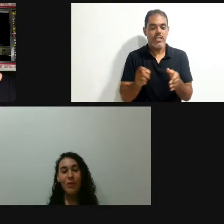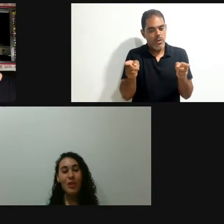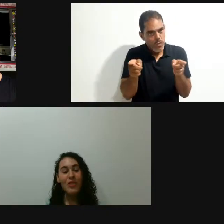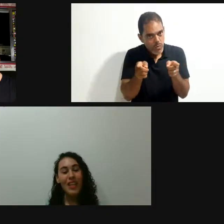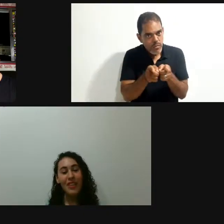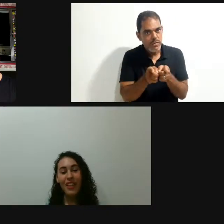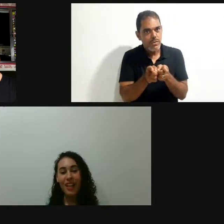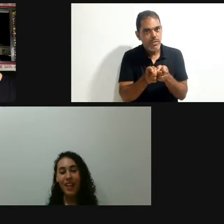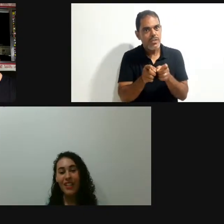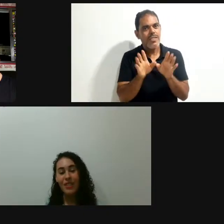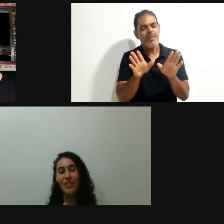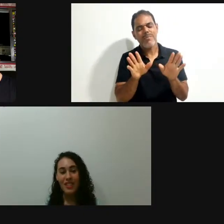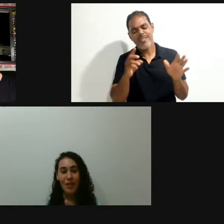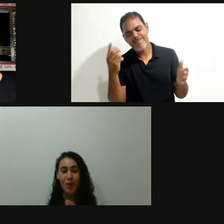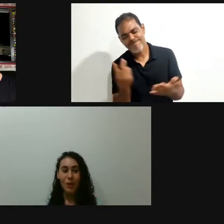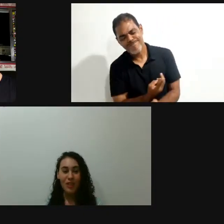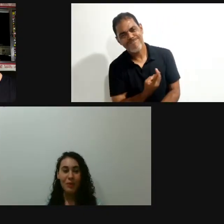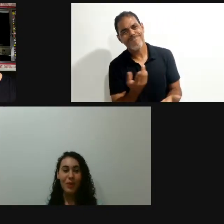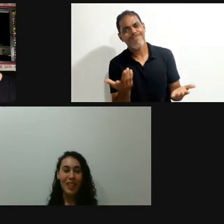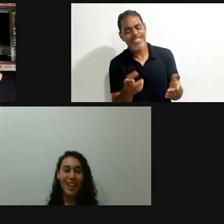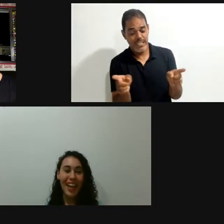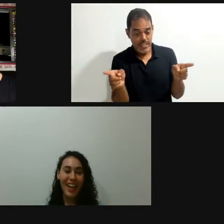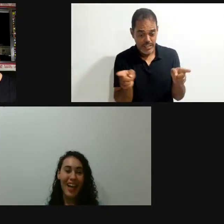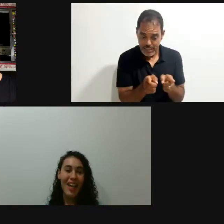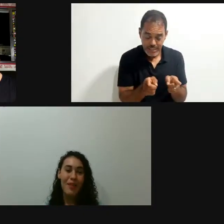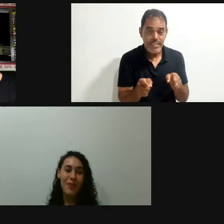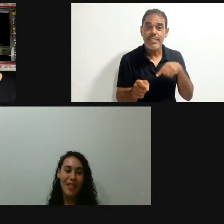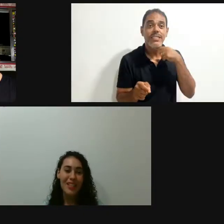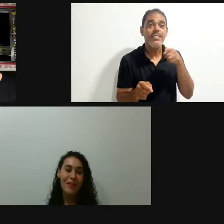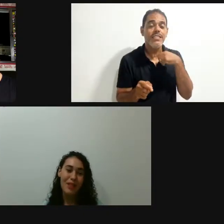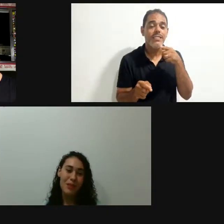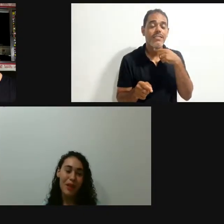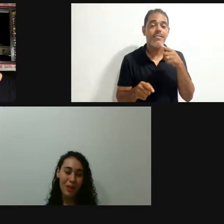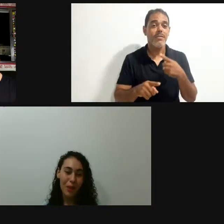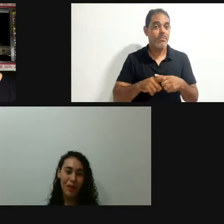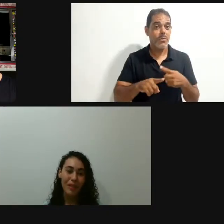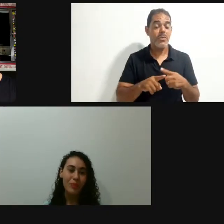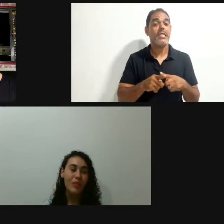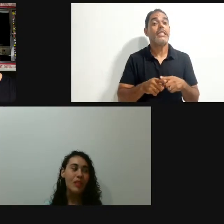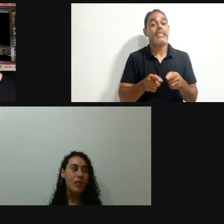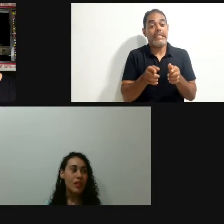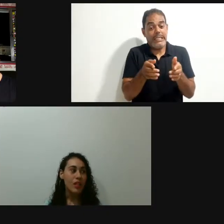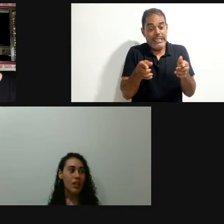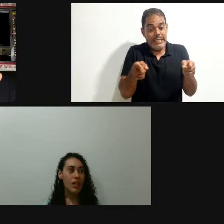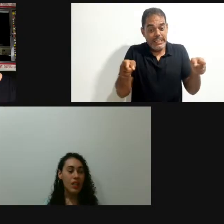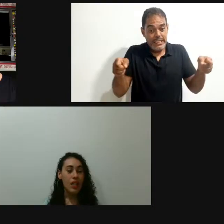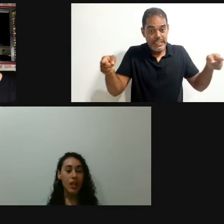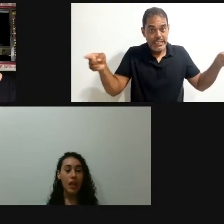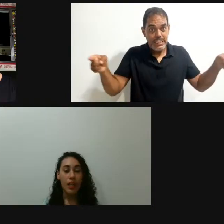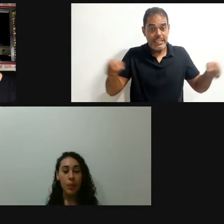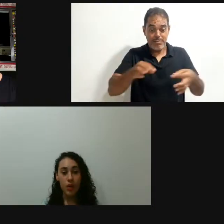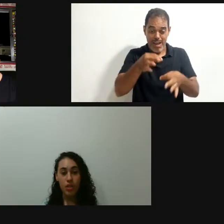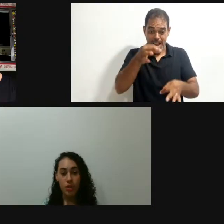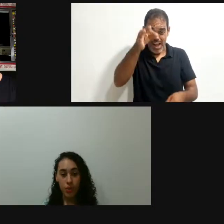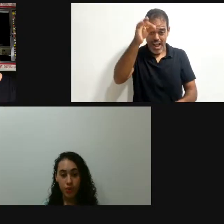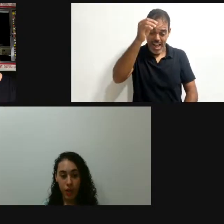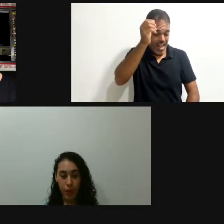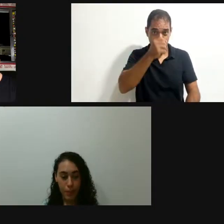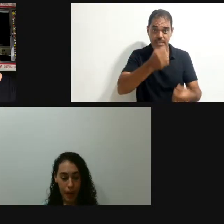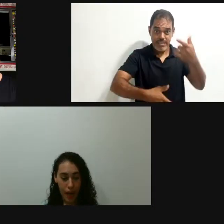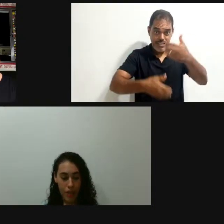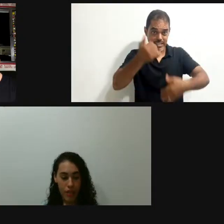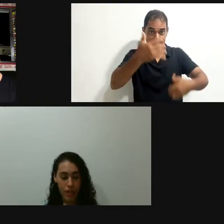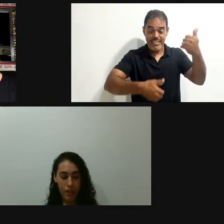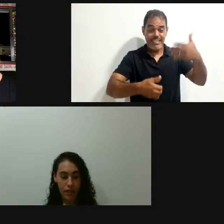E não deu muito certo na relação de ser curta, porque ela é basicamente bem longa. E depois de eu ver